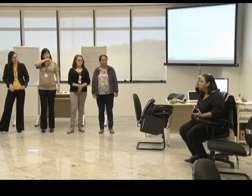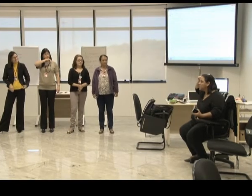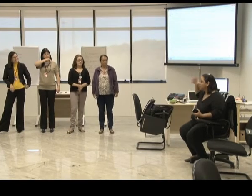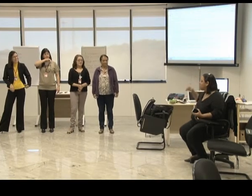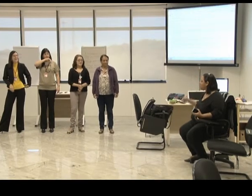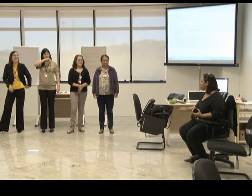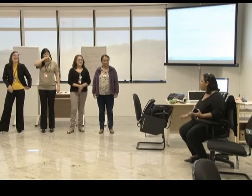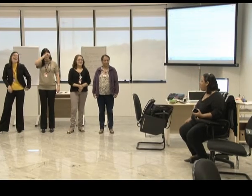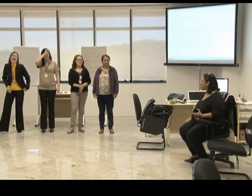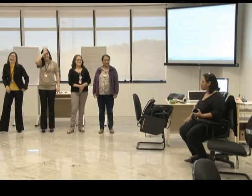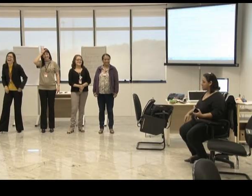Menos 5 pontos.